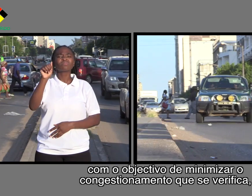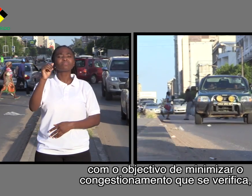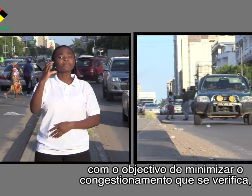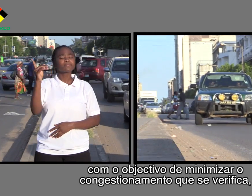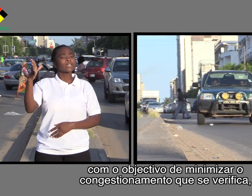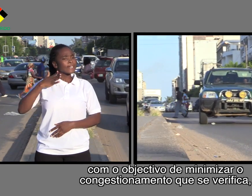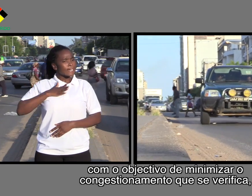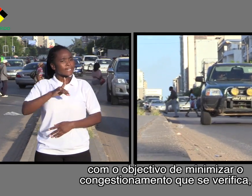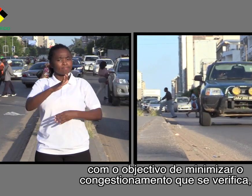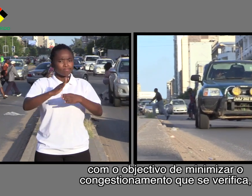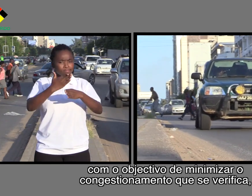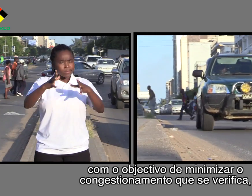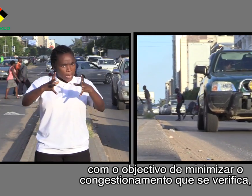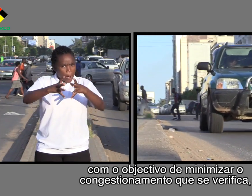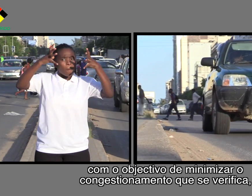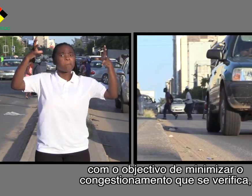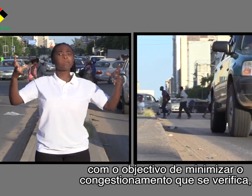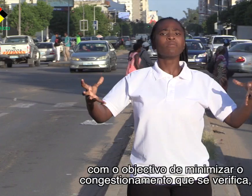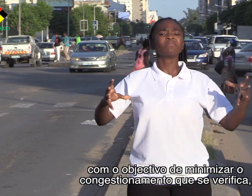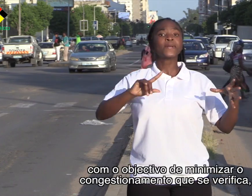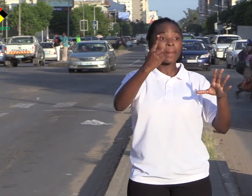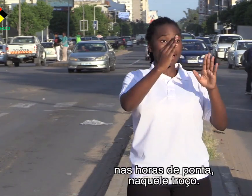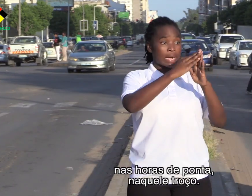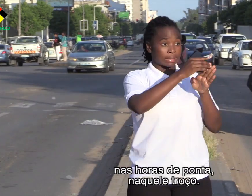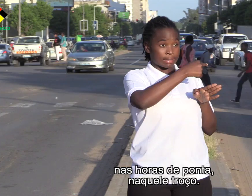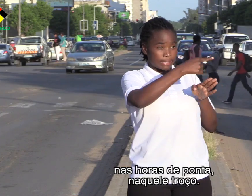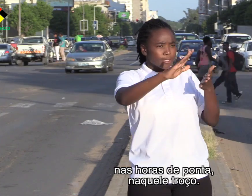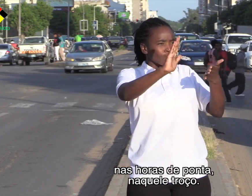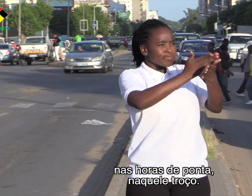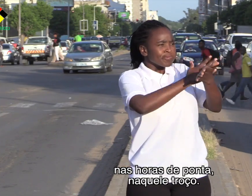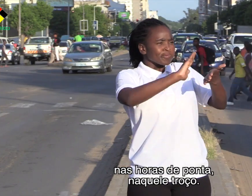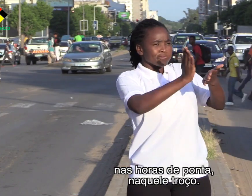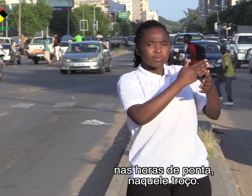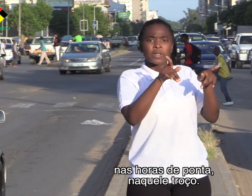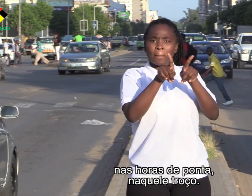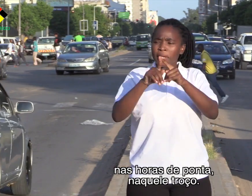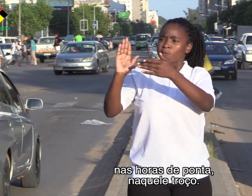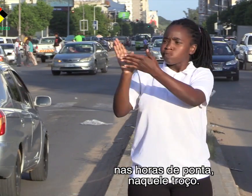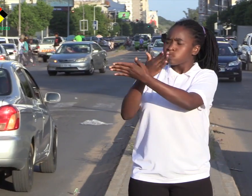objetivo de minimizar o congestionamento que se verifica nas horas de ponta naquele troço.